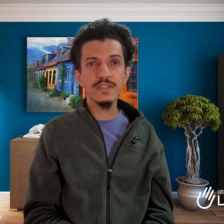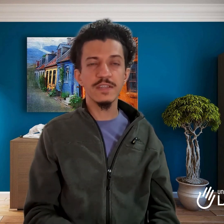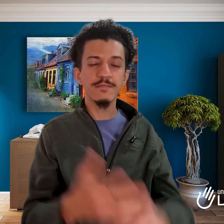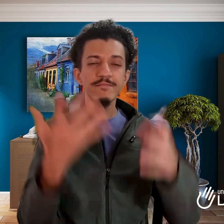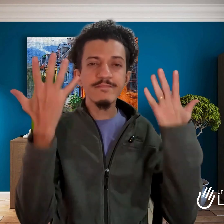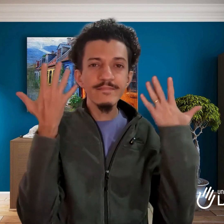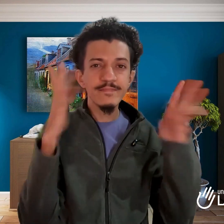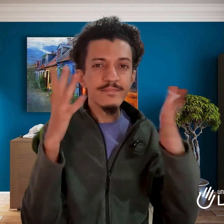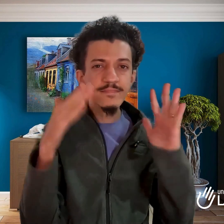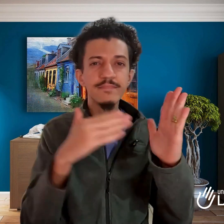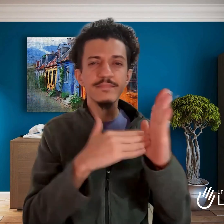assim: